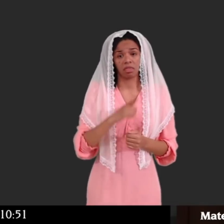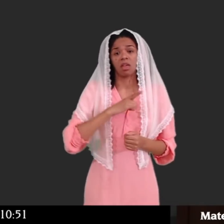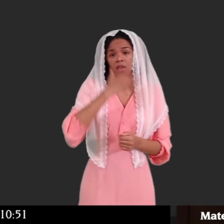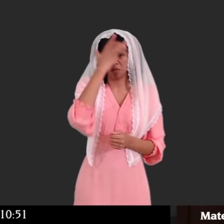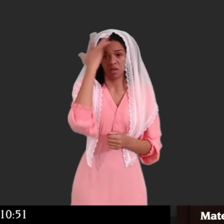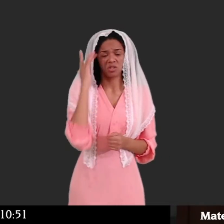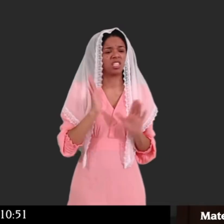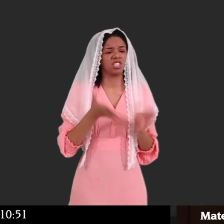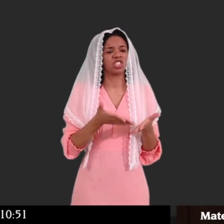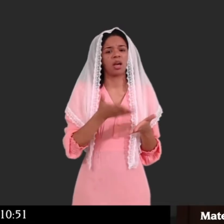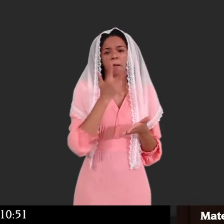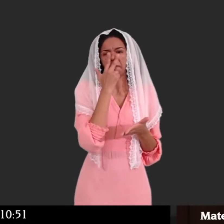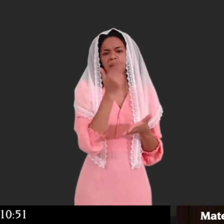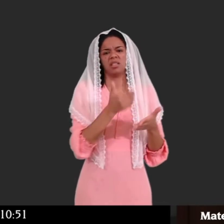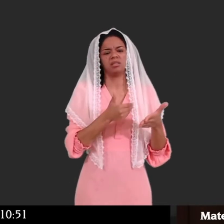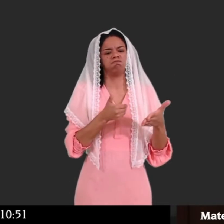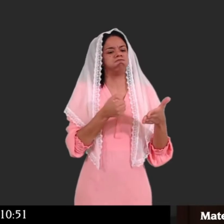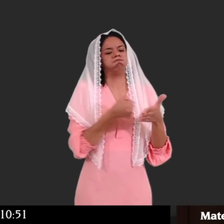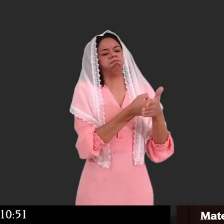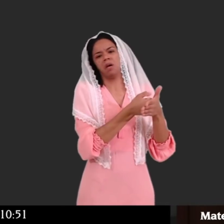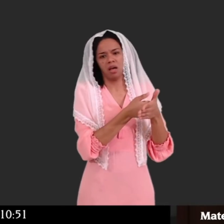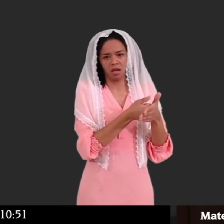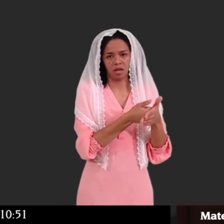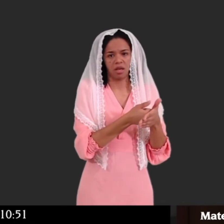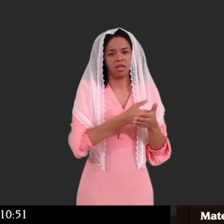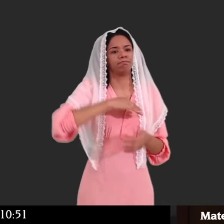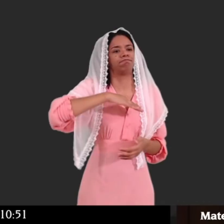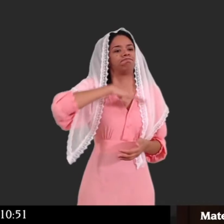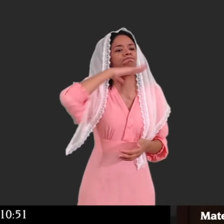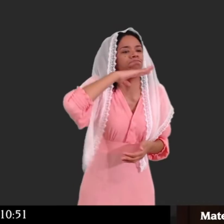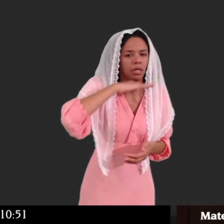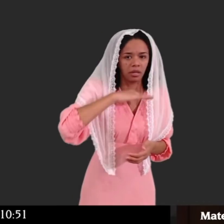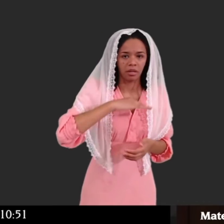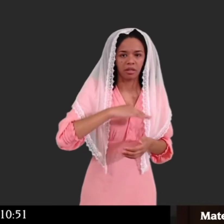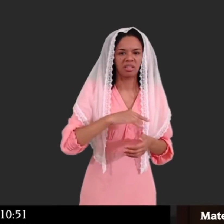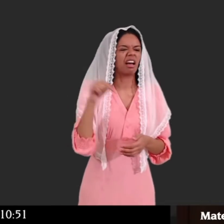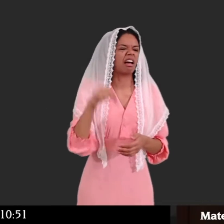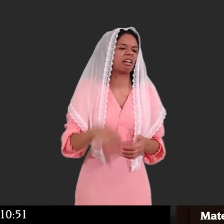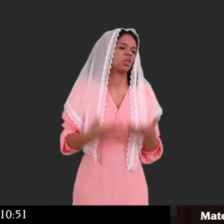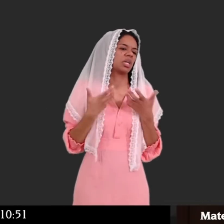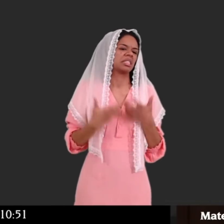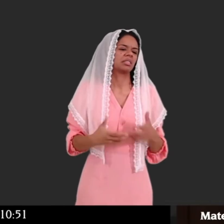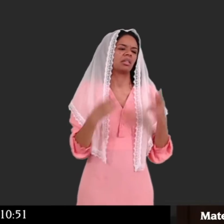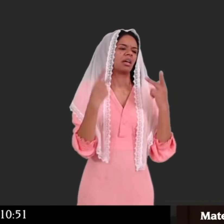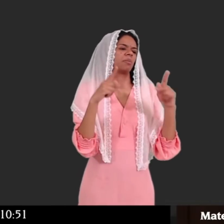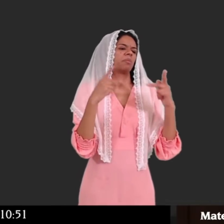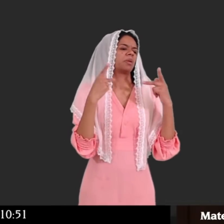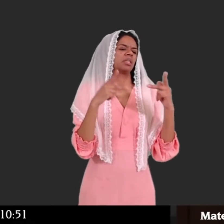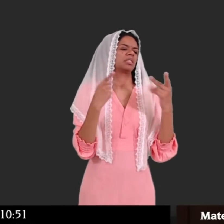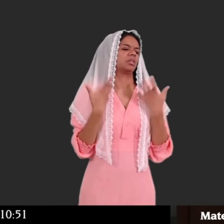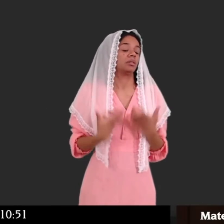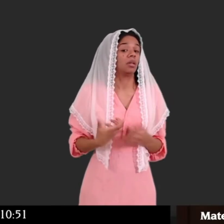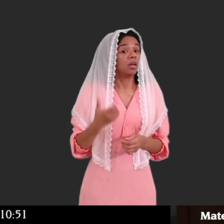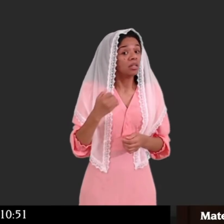meio. Não, eu não gosto da pregação desse irmão, estou cansado daqui. Ah, se você tivesse faminta, você